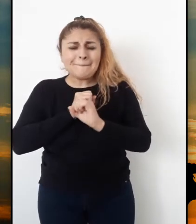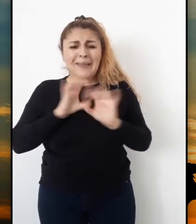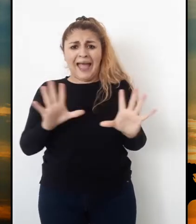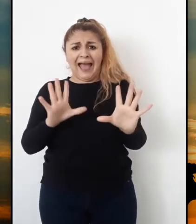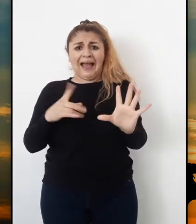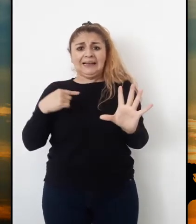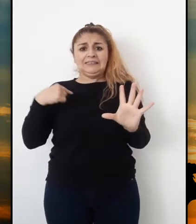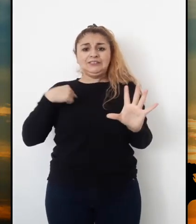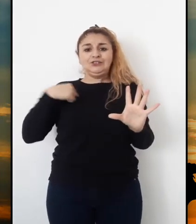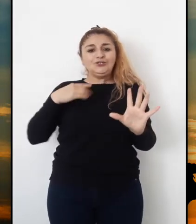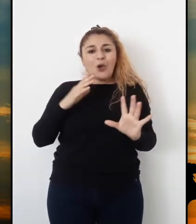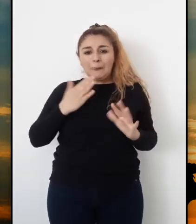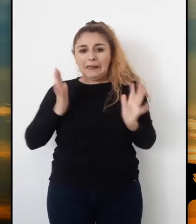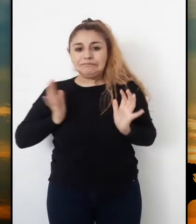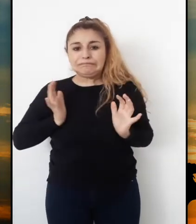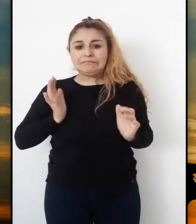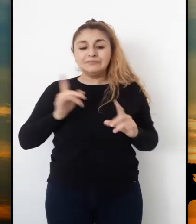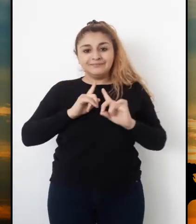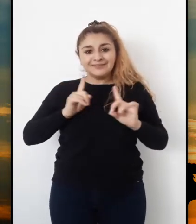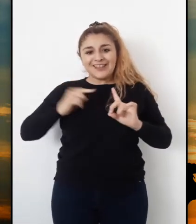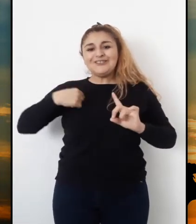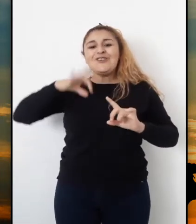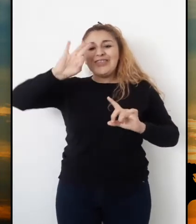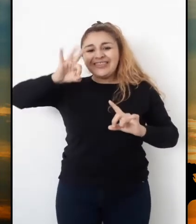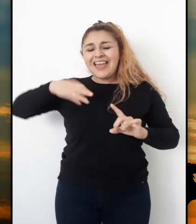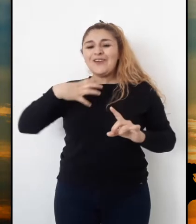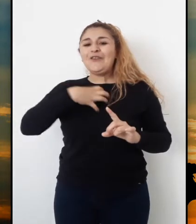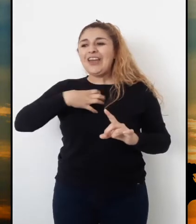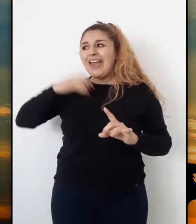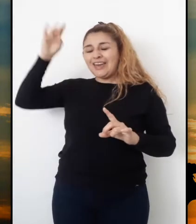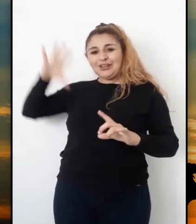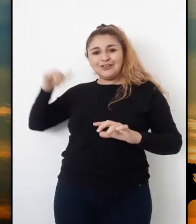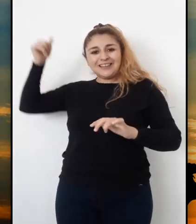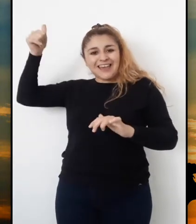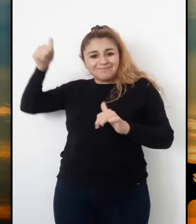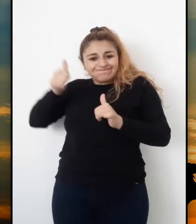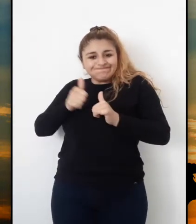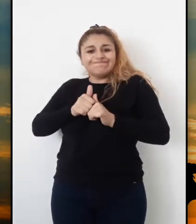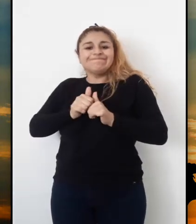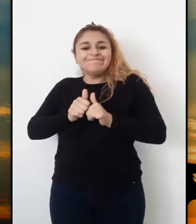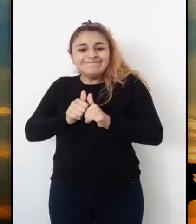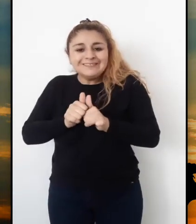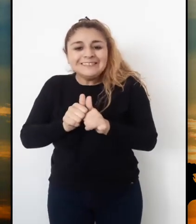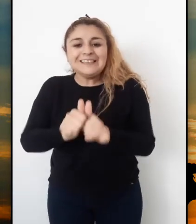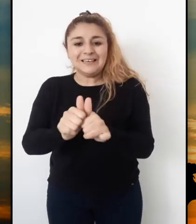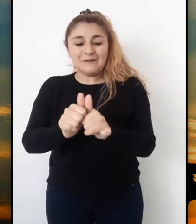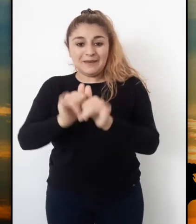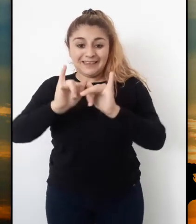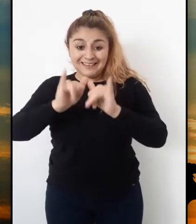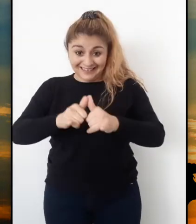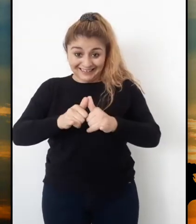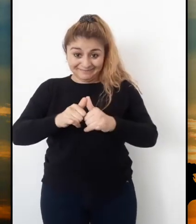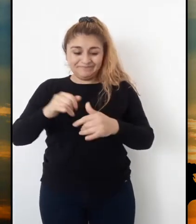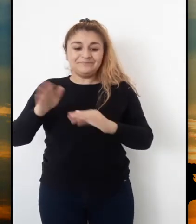Dios. Dans le psaume chapitre 23, verset 6, en Salmos capítulo 23,